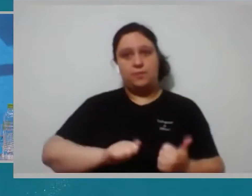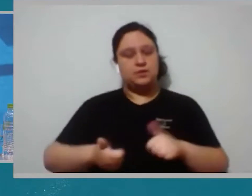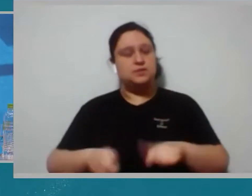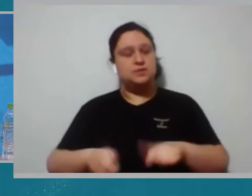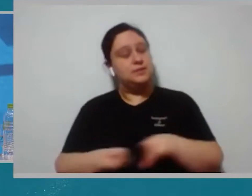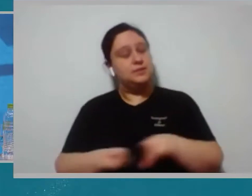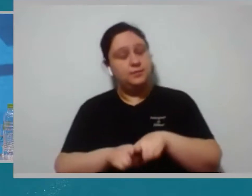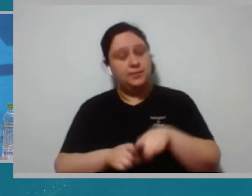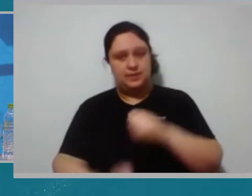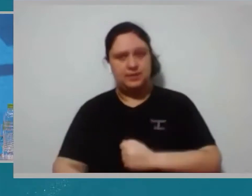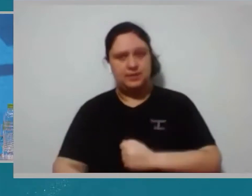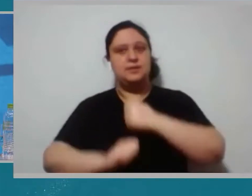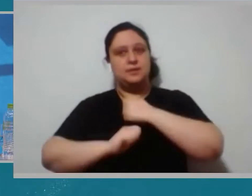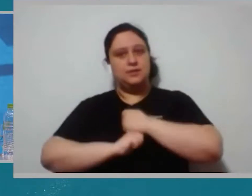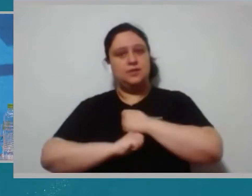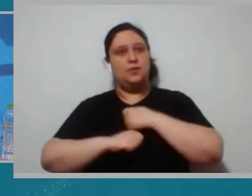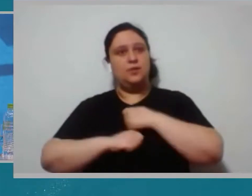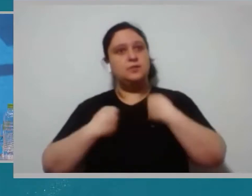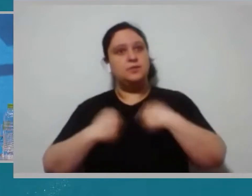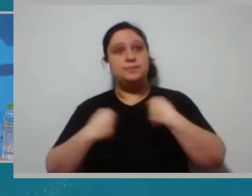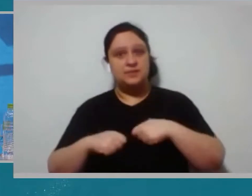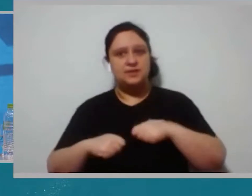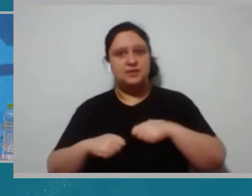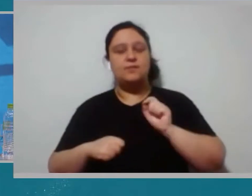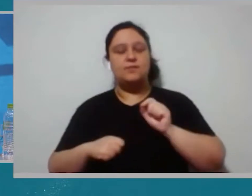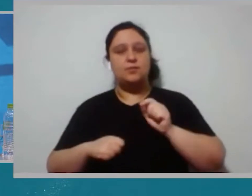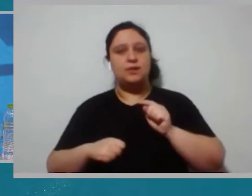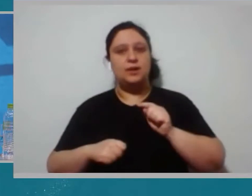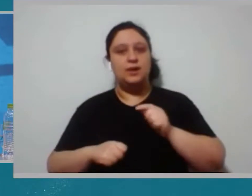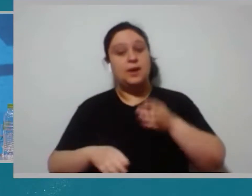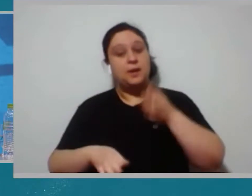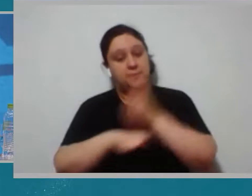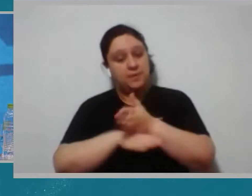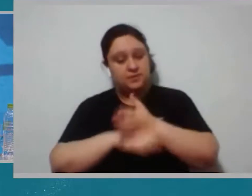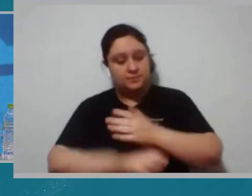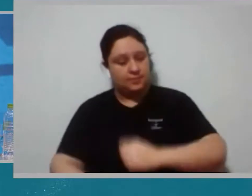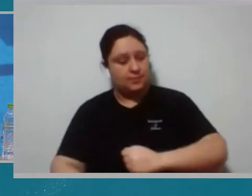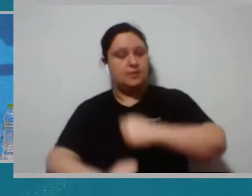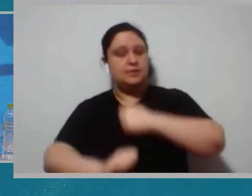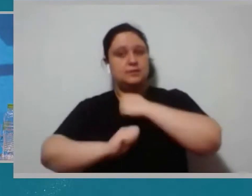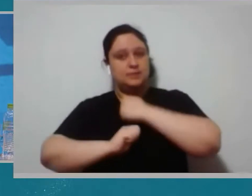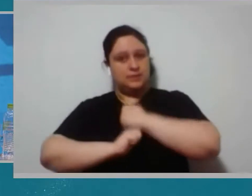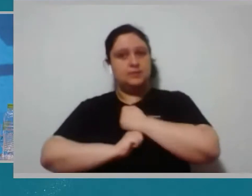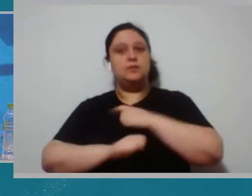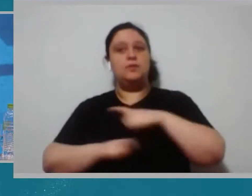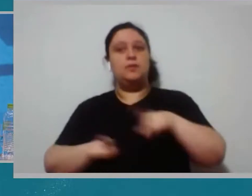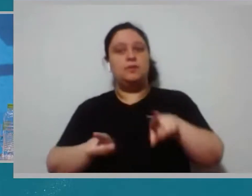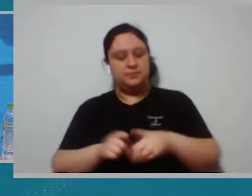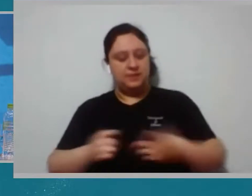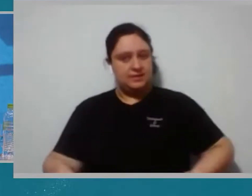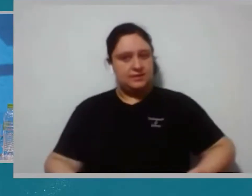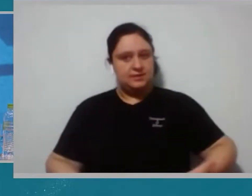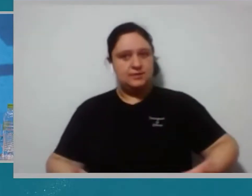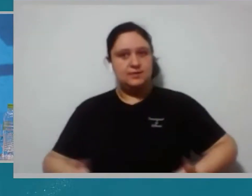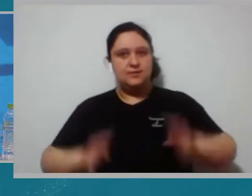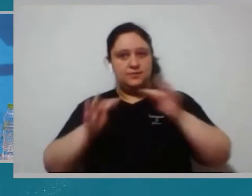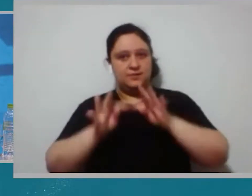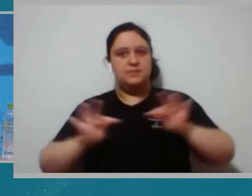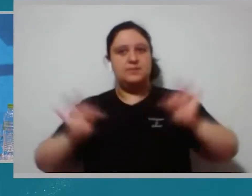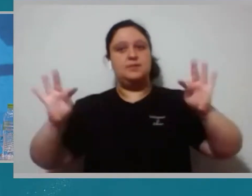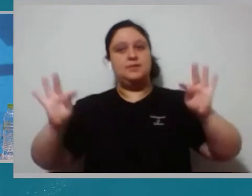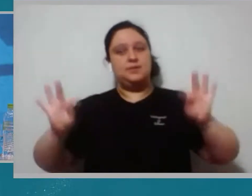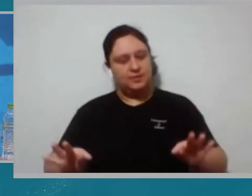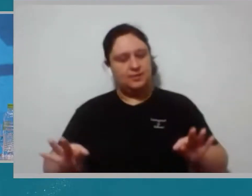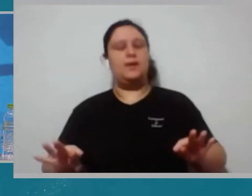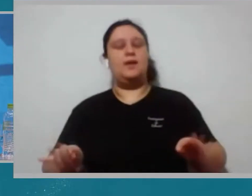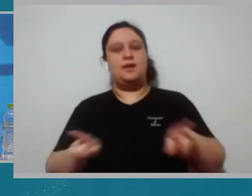pai, quando chegar o seu turno, ele ia servir dentro do templo, né, servindo ali como